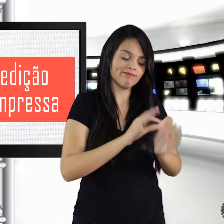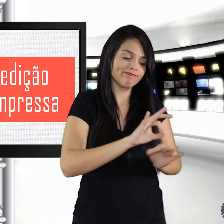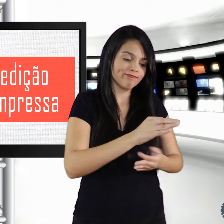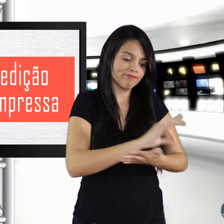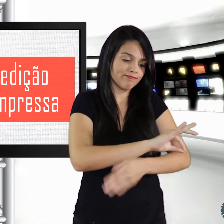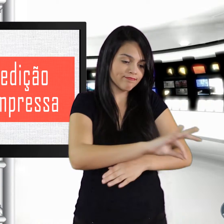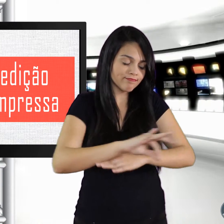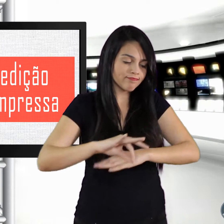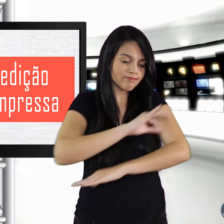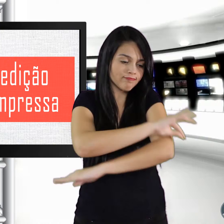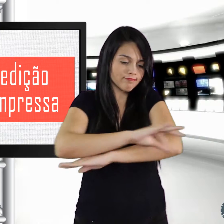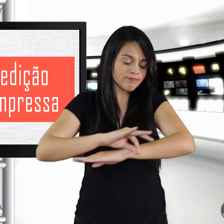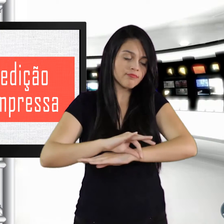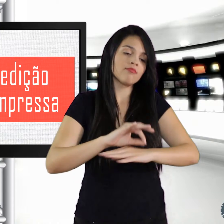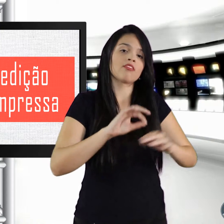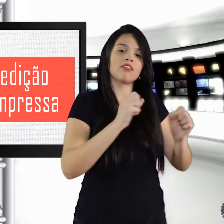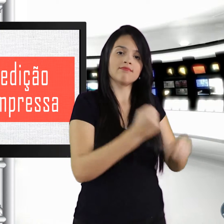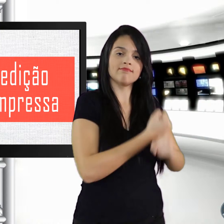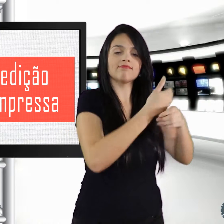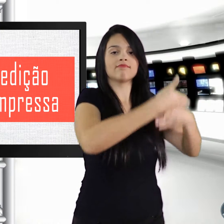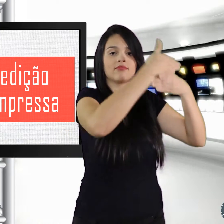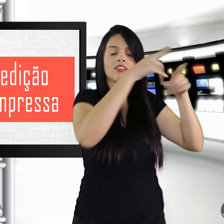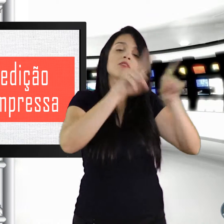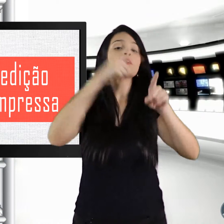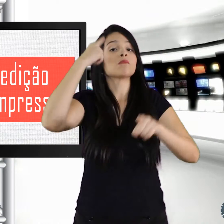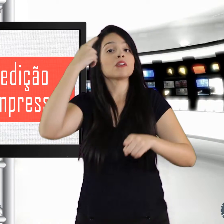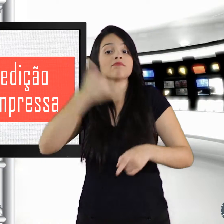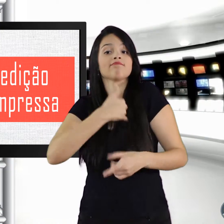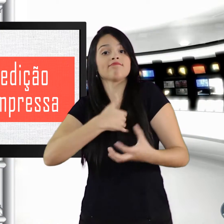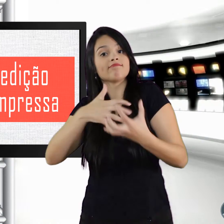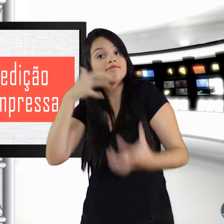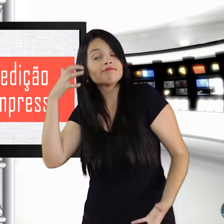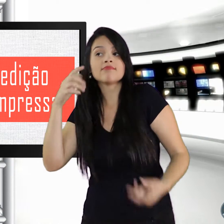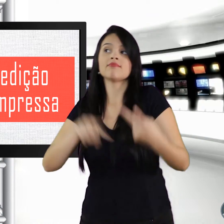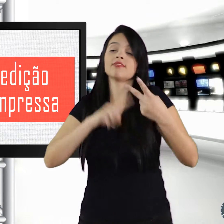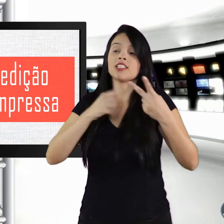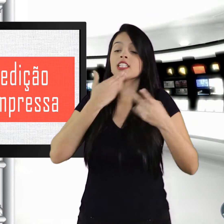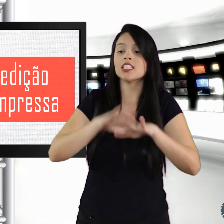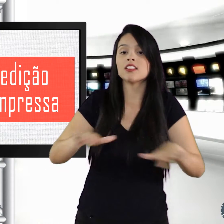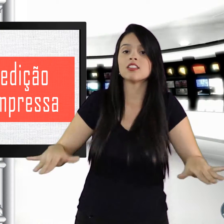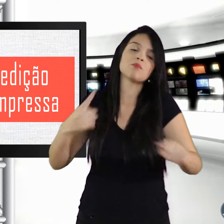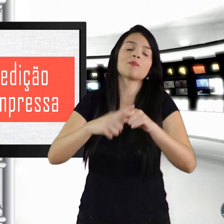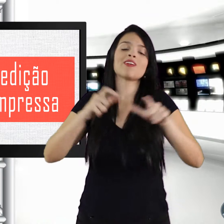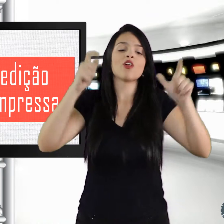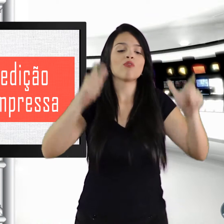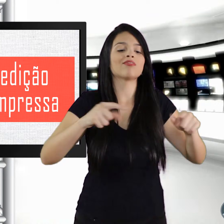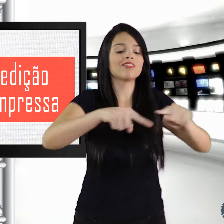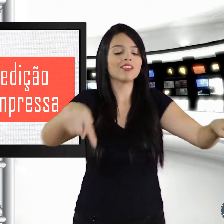e o pequeno tamanho das crianças também devem ser contemplados, pois o ambiente é único e deve oferecer condições de